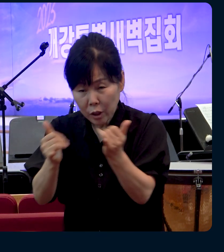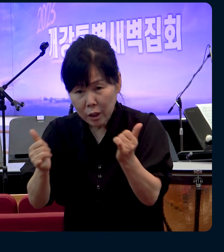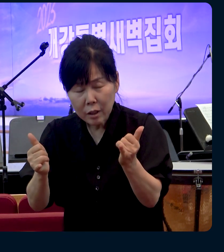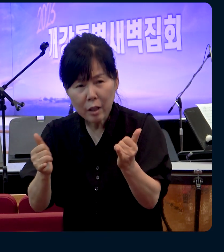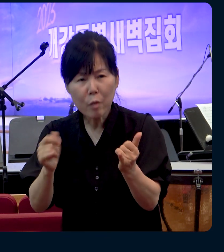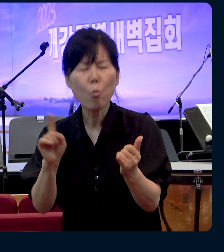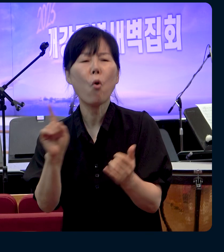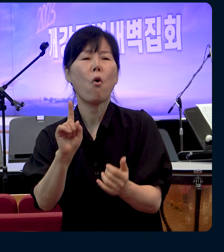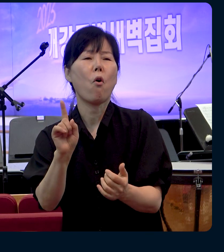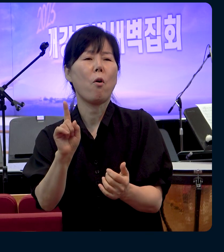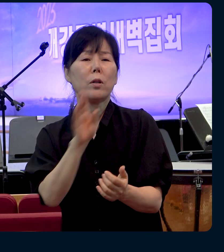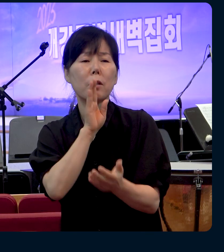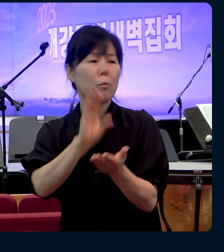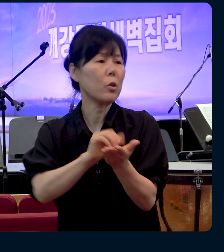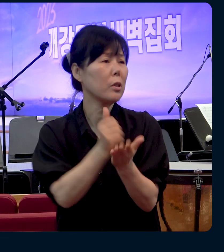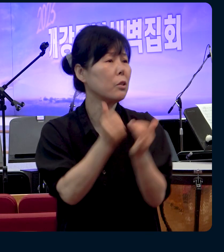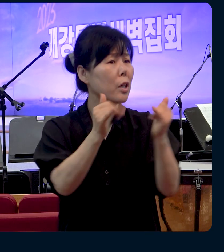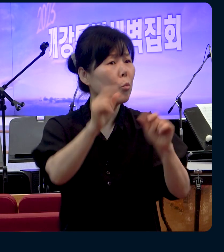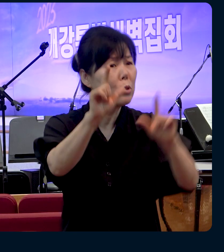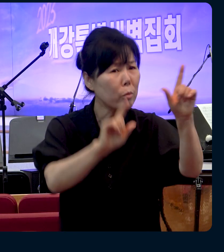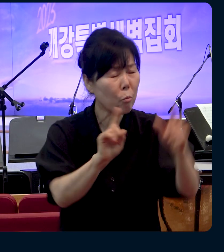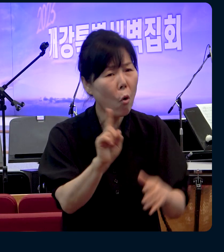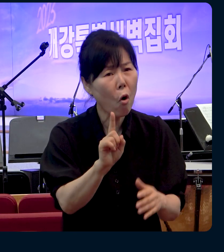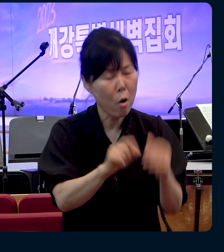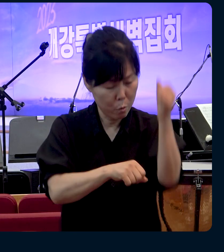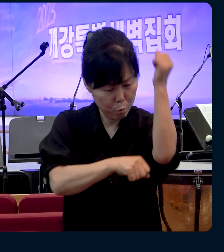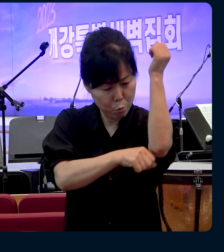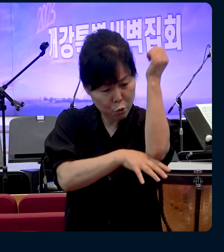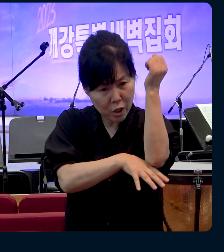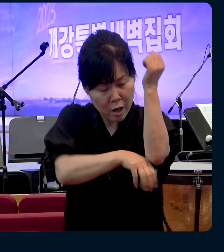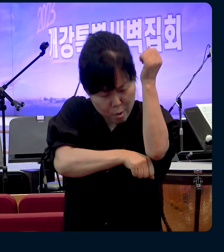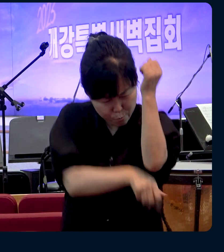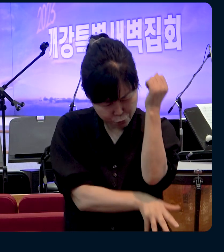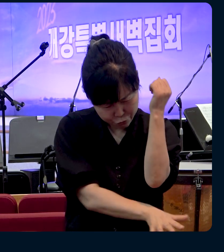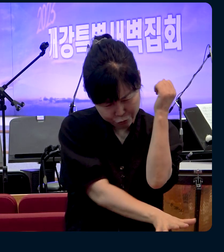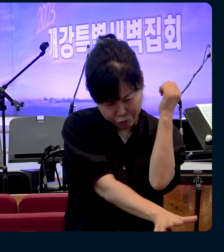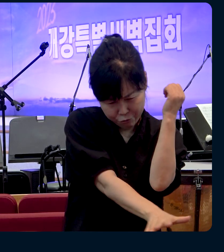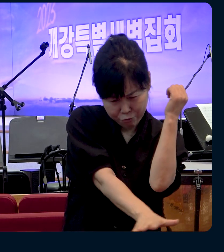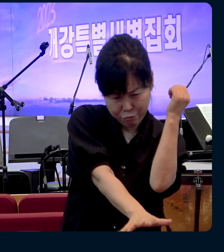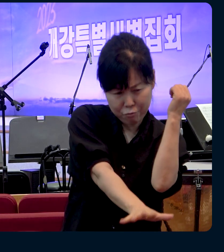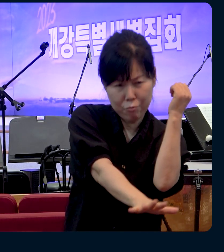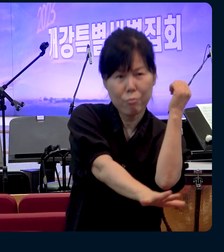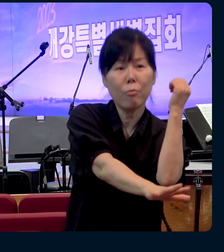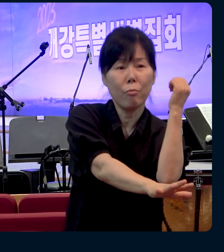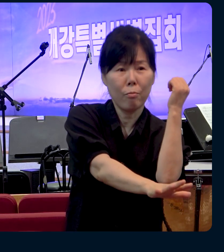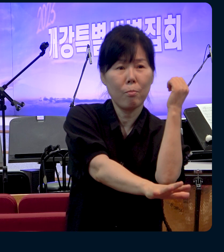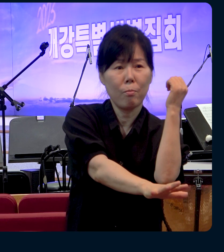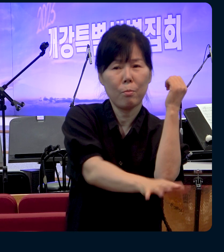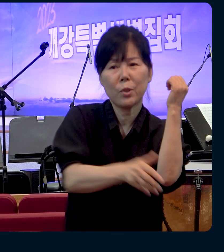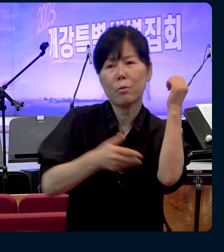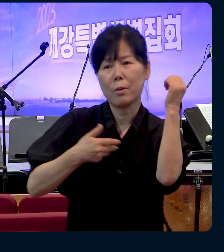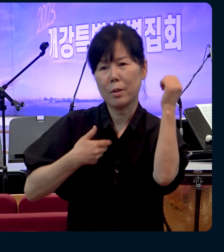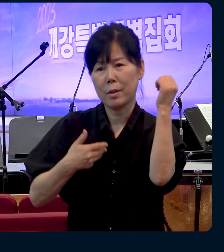그리스도인들은요, 어떤 사람들이냐? 참된 그리스도는 어떤 사람이냐? 뿌리가 깊은 사람이에요.